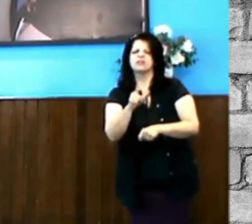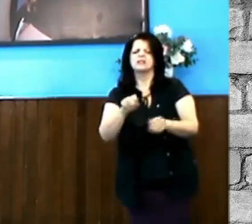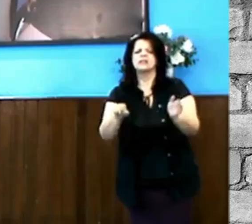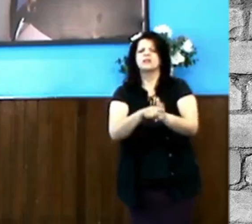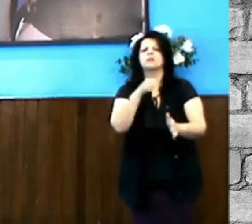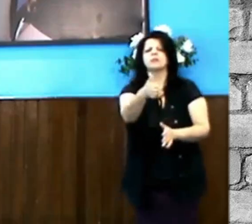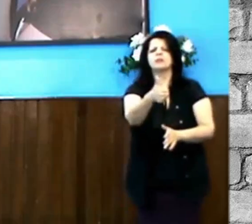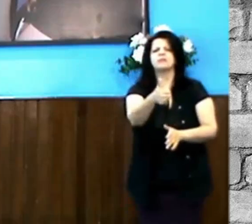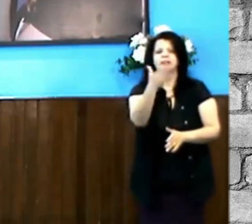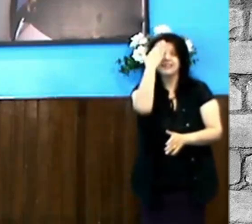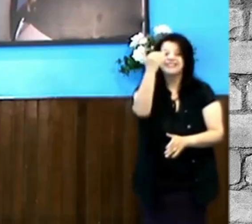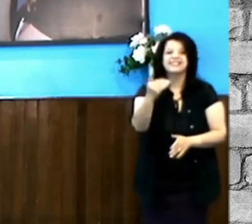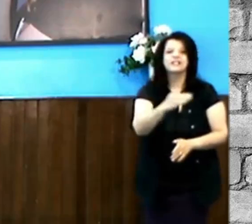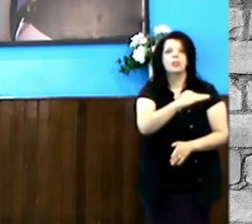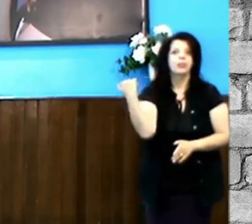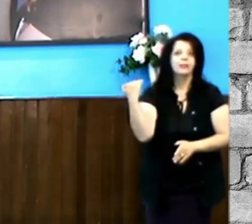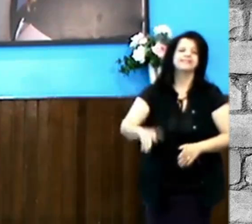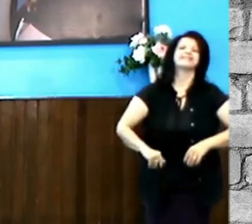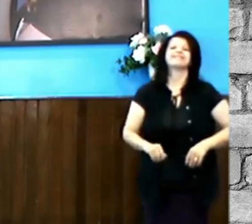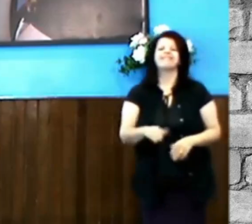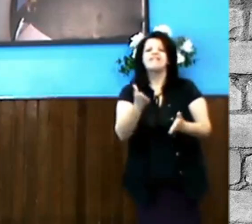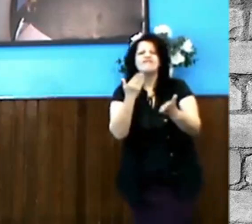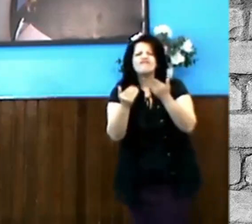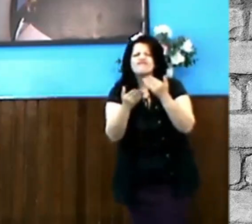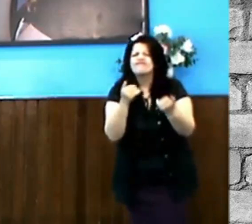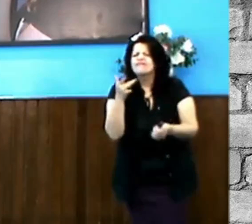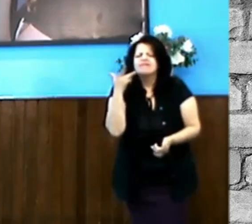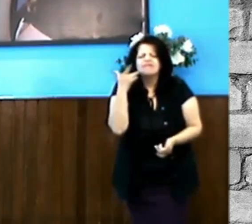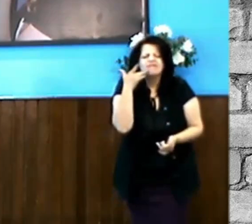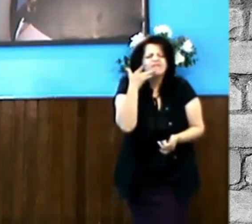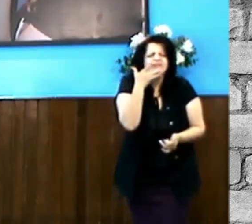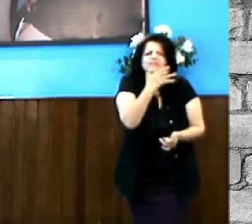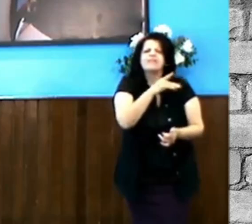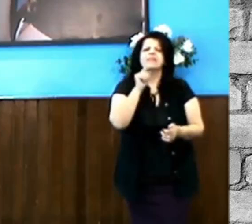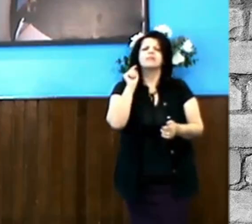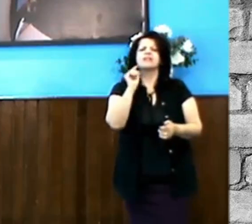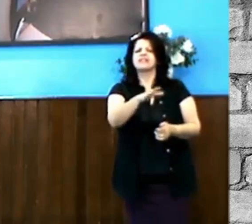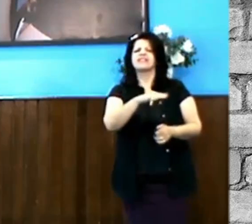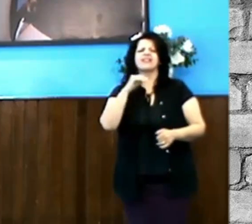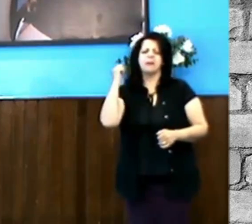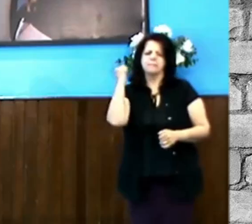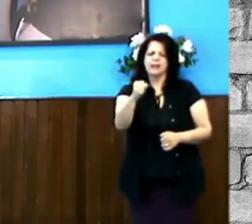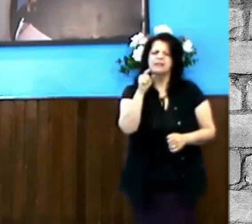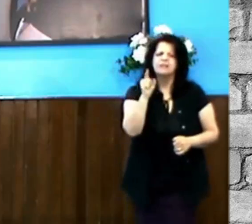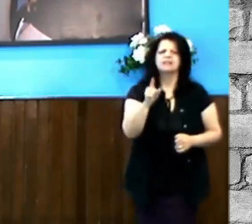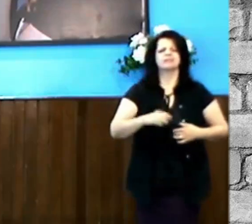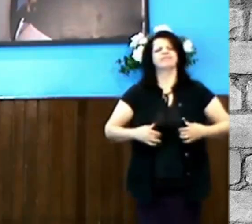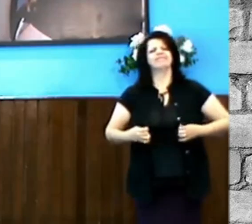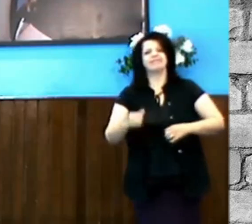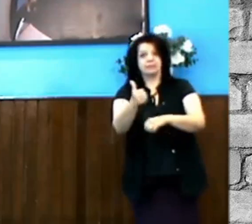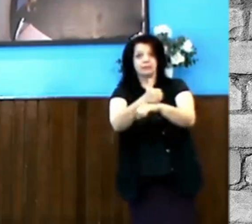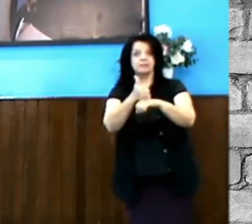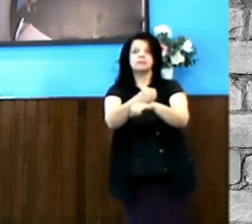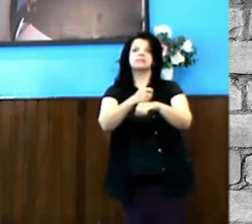primeira pessoa a saber. Uma comida deliciosa, mas queria te matar. Então essa profissão